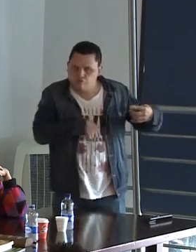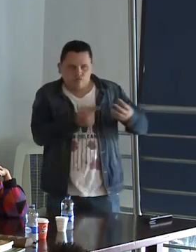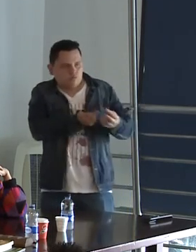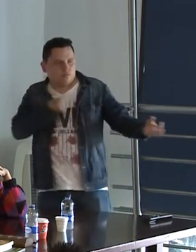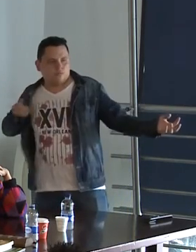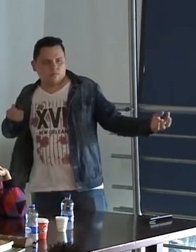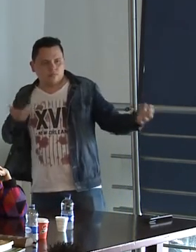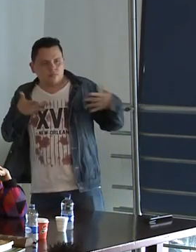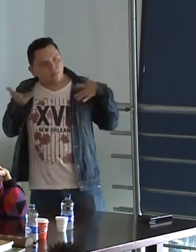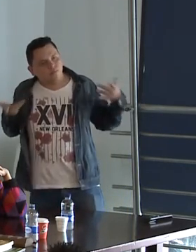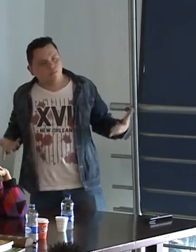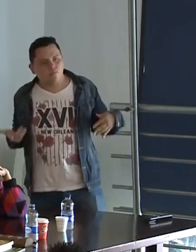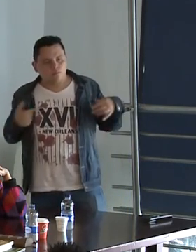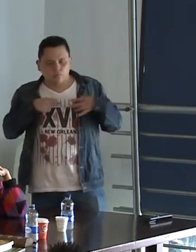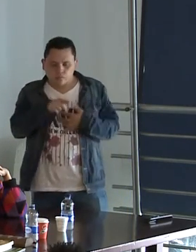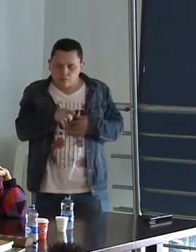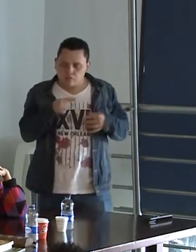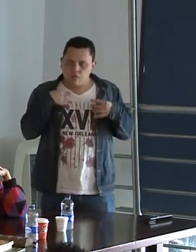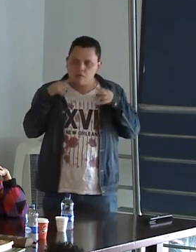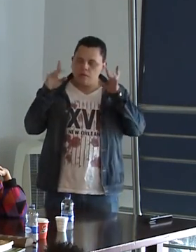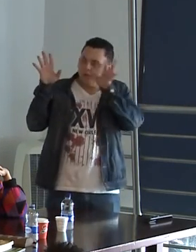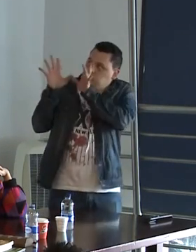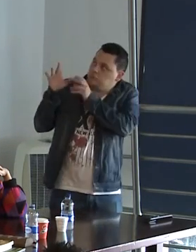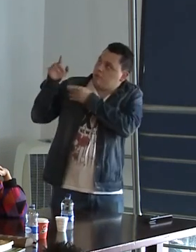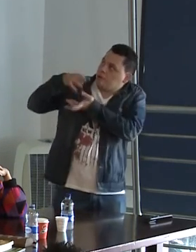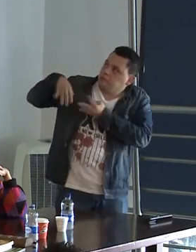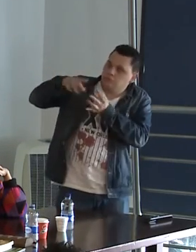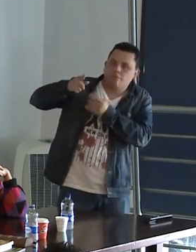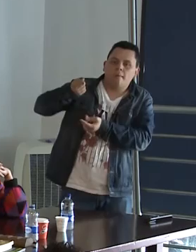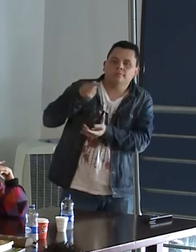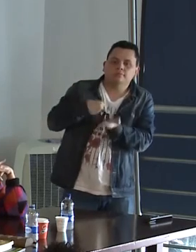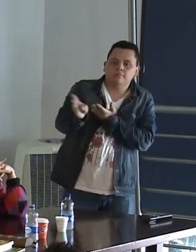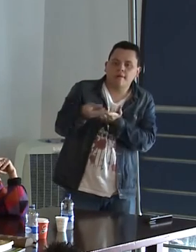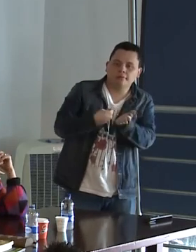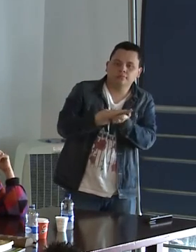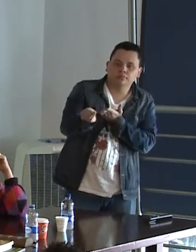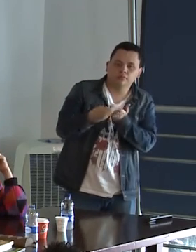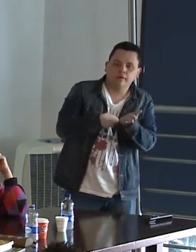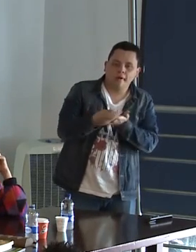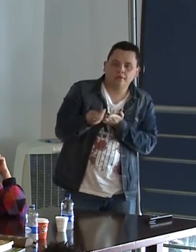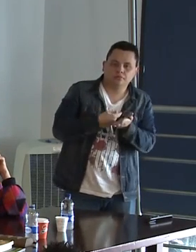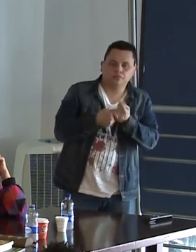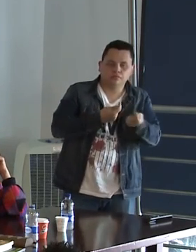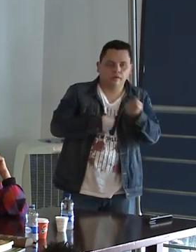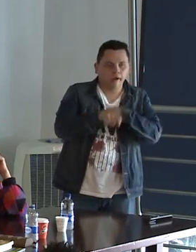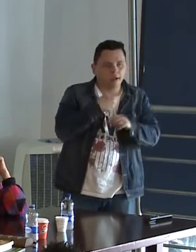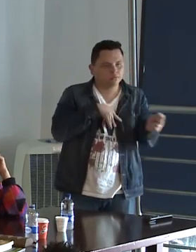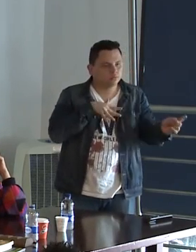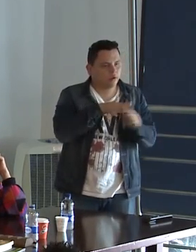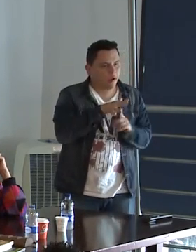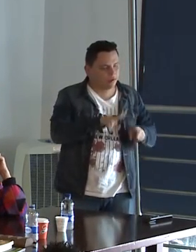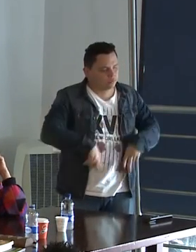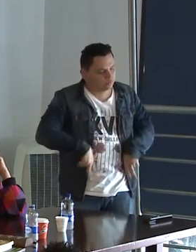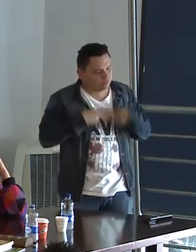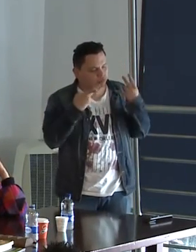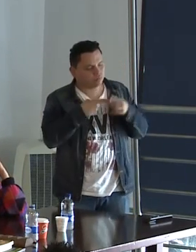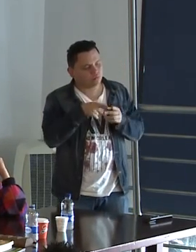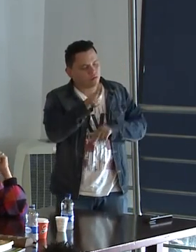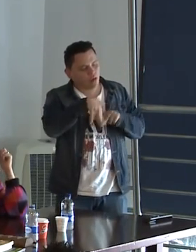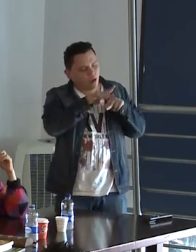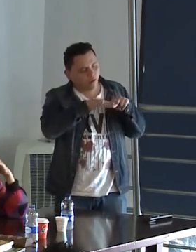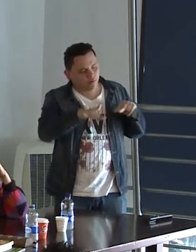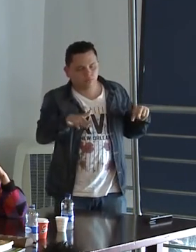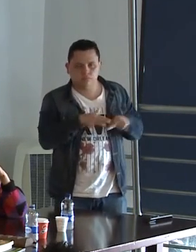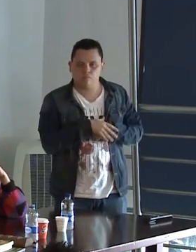ha impuesto con su fetichismo de mercado y su gran capacidad de hacer daño a las vidas, a la naturaleza.